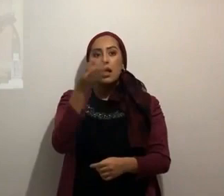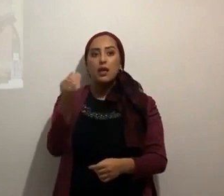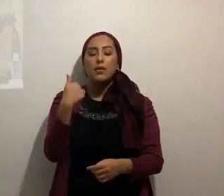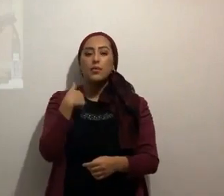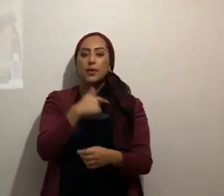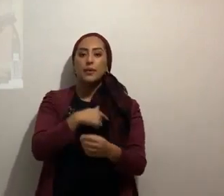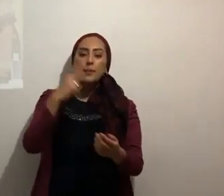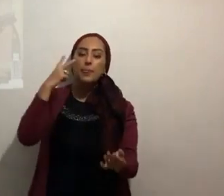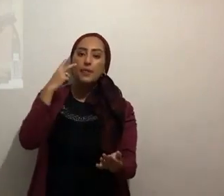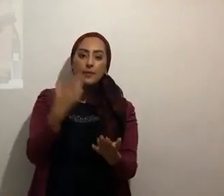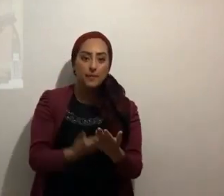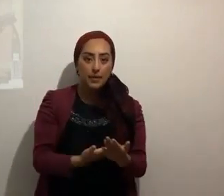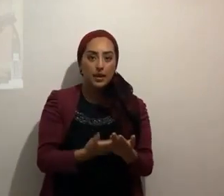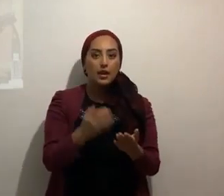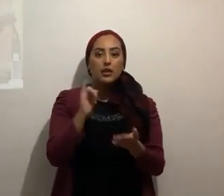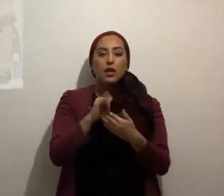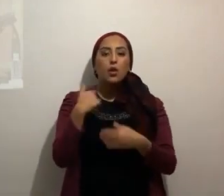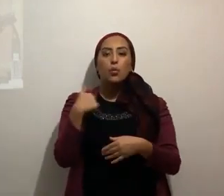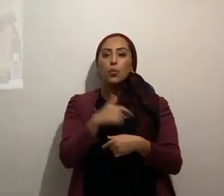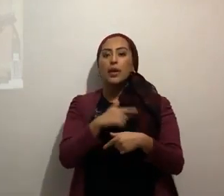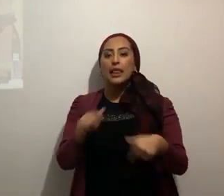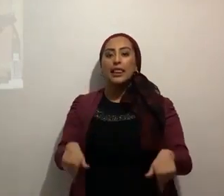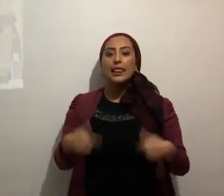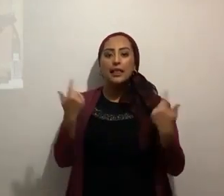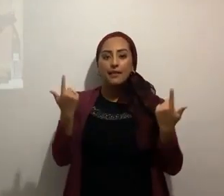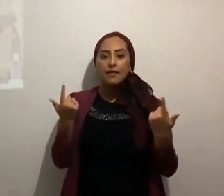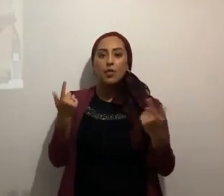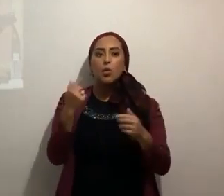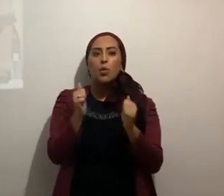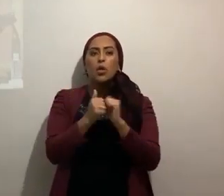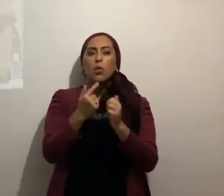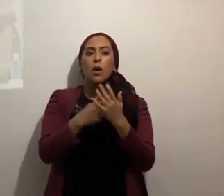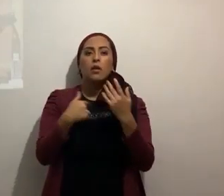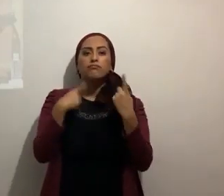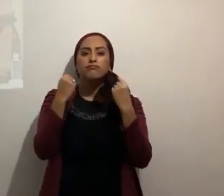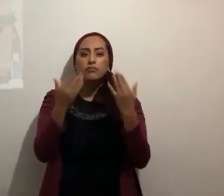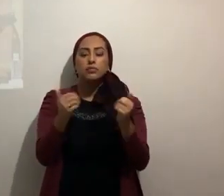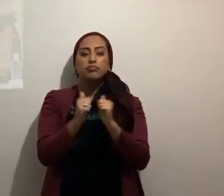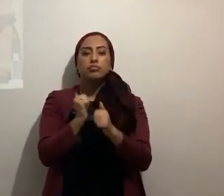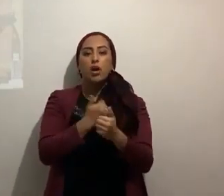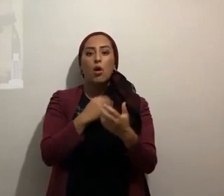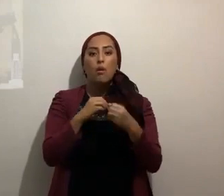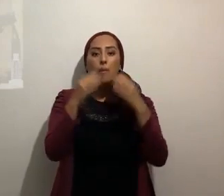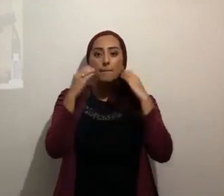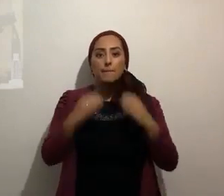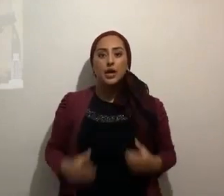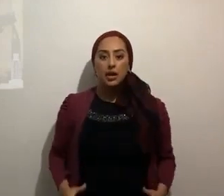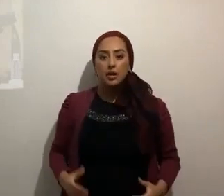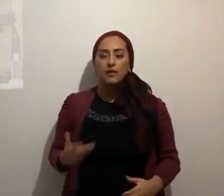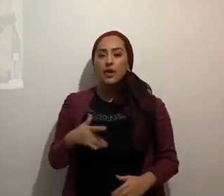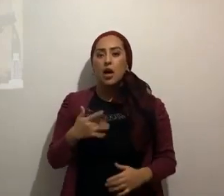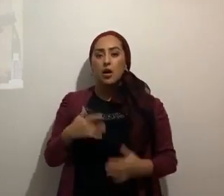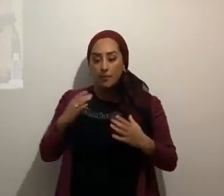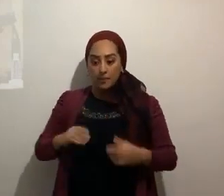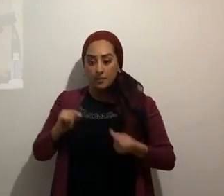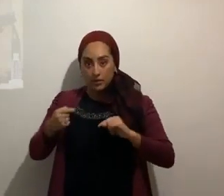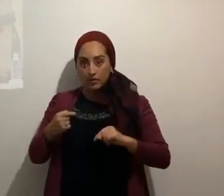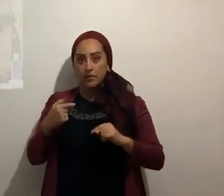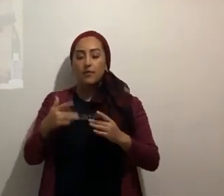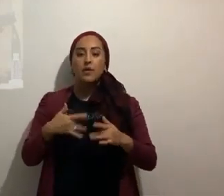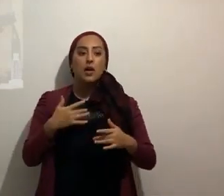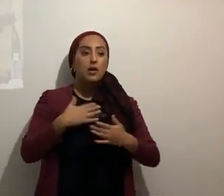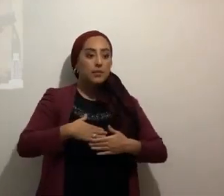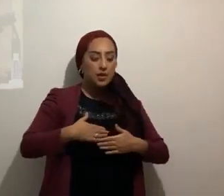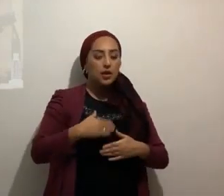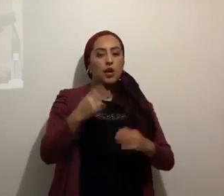damos testimonio que vivimos, que somos pasajeros. ¿Con qué lo estamos haciendo? Con nuestro cuerpo. ¿En nuestro cuerpo sentimos dolor? Sí. ¿Sentimos placer? Sí.